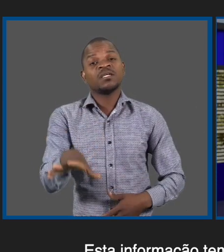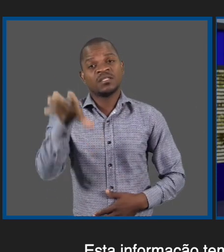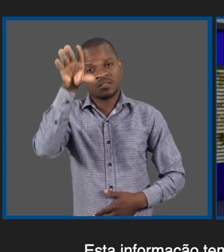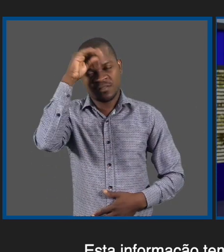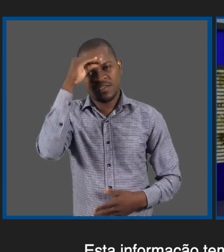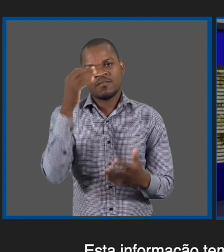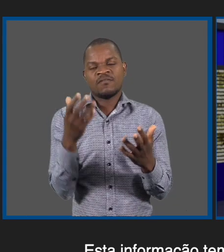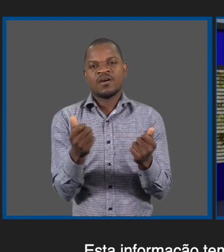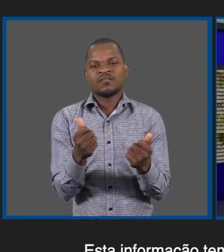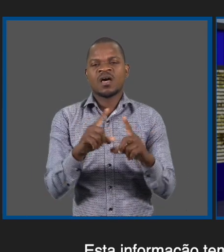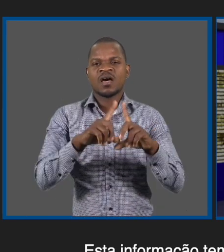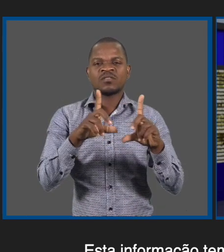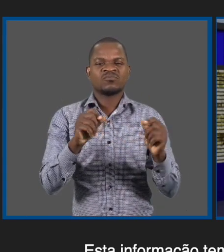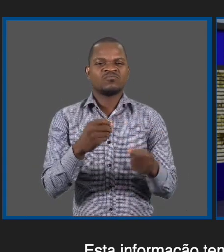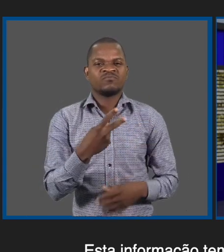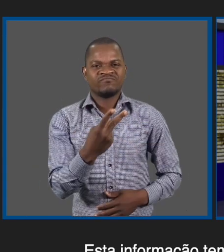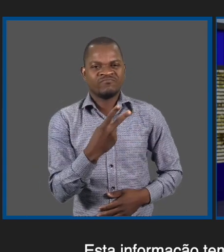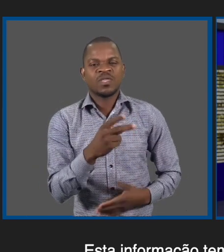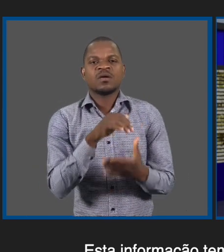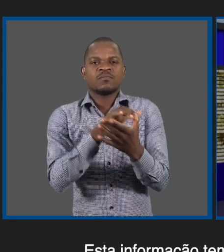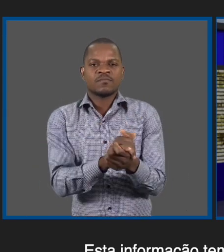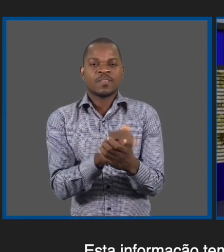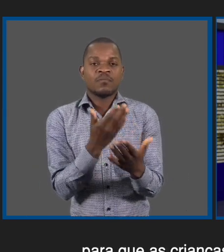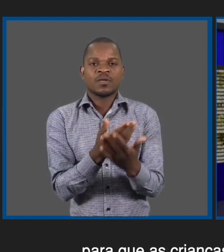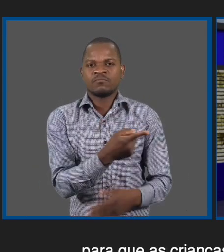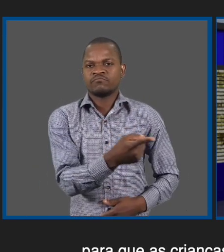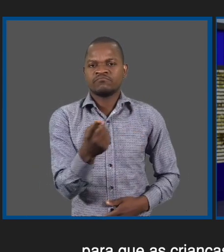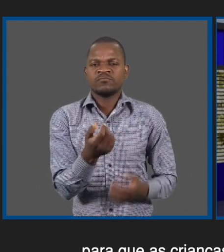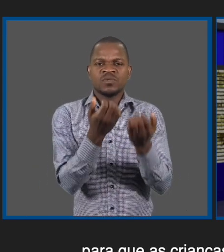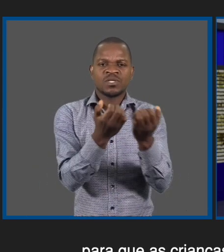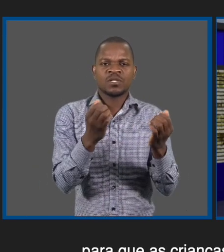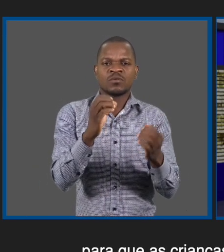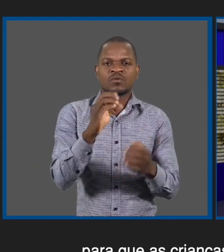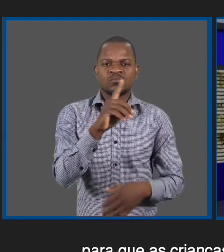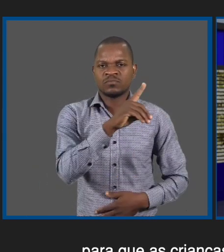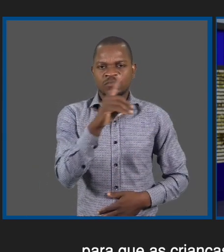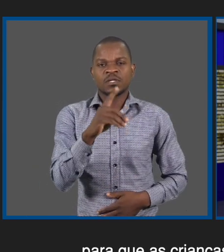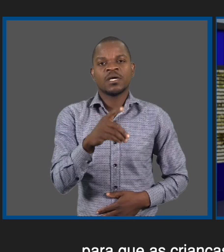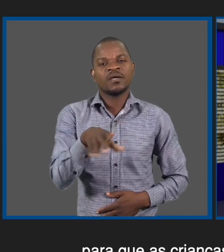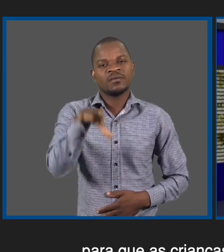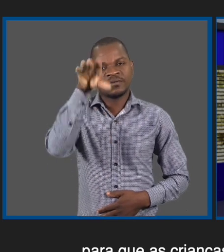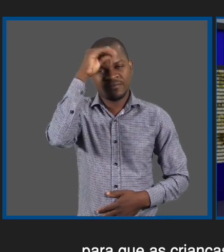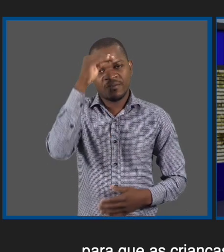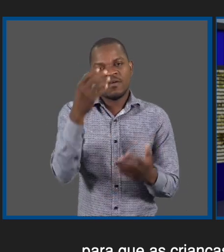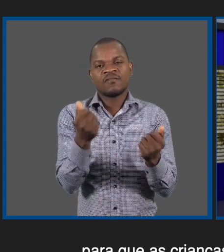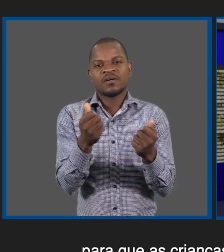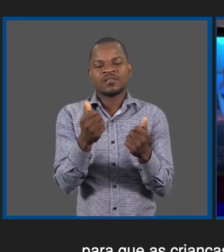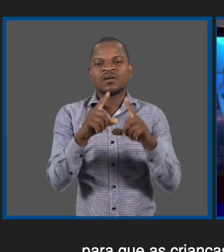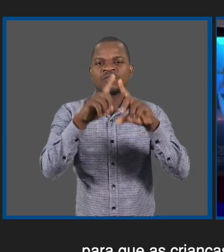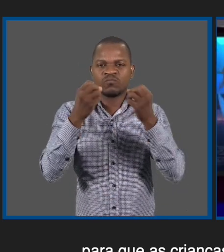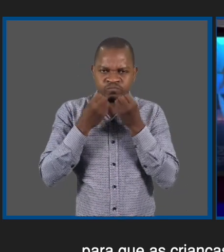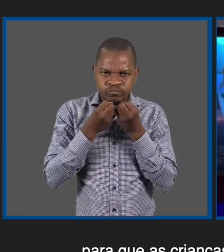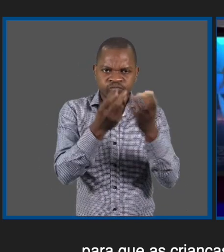acessível, numa forma fácil, amigável para a criança, para que as crianças com deficiência também possam